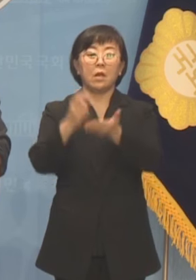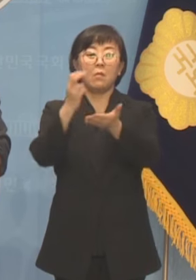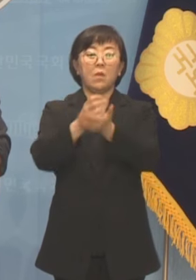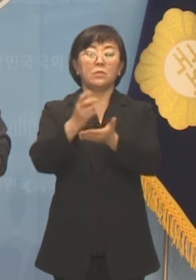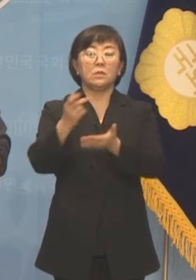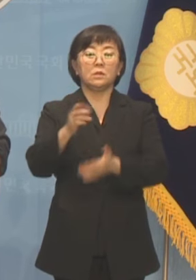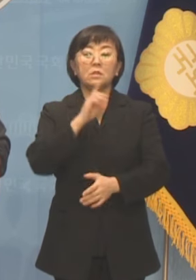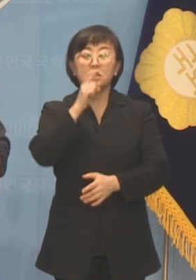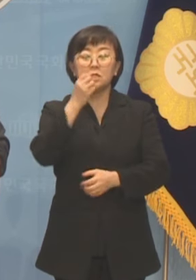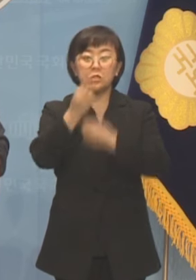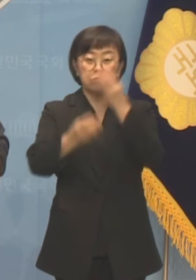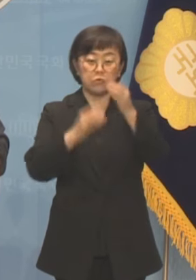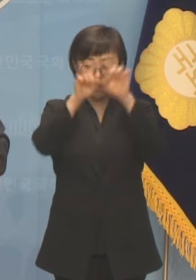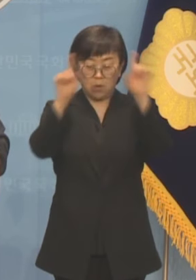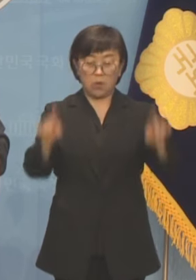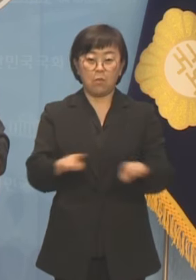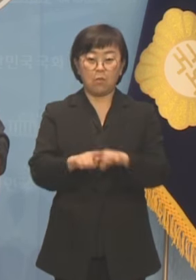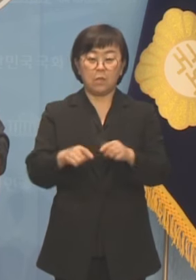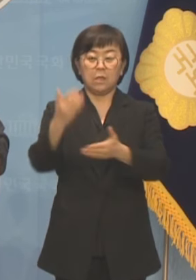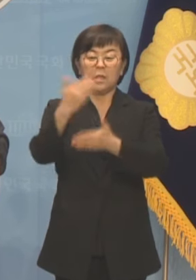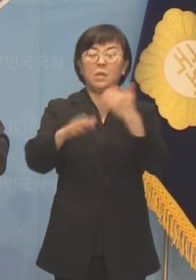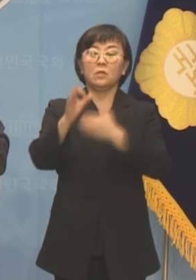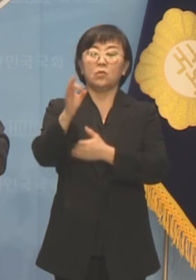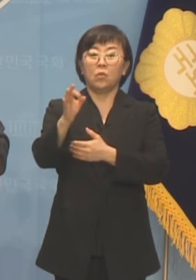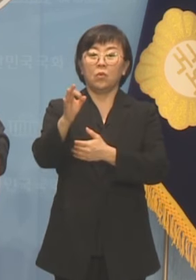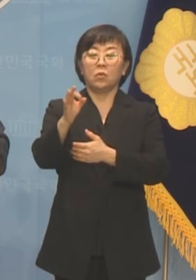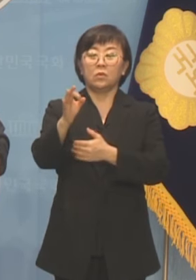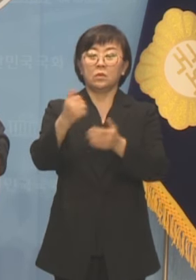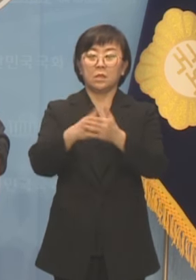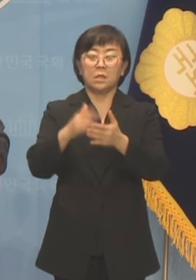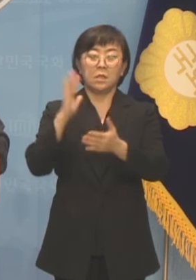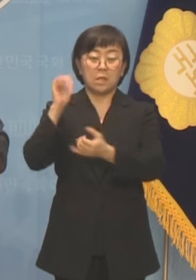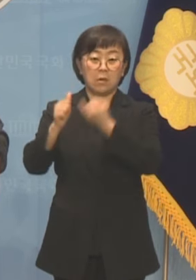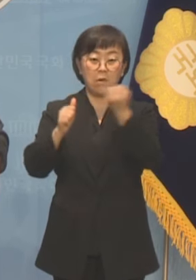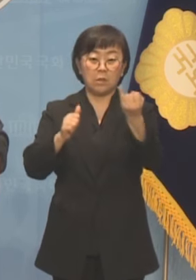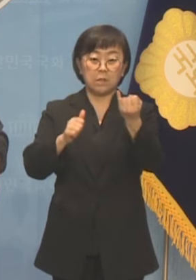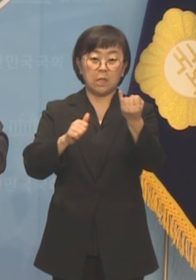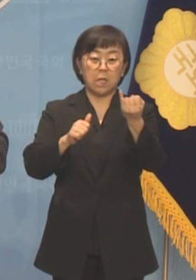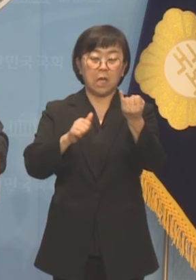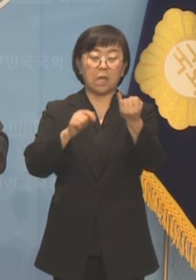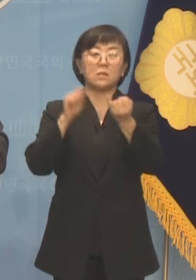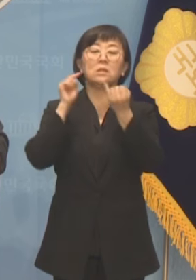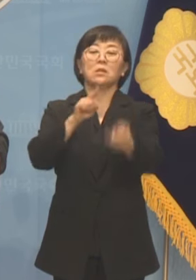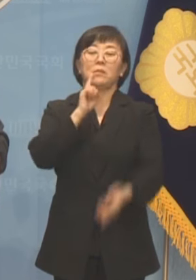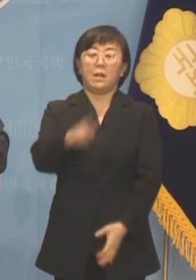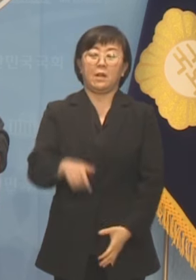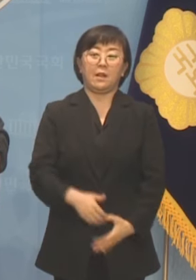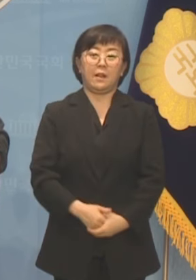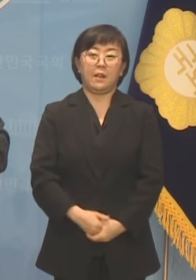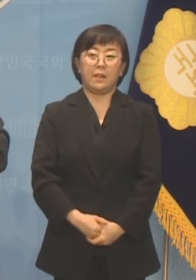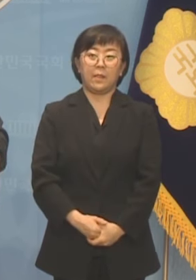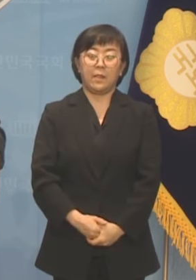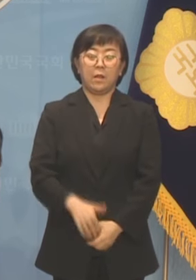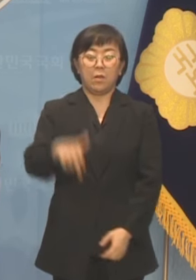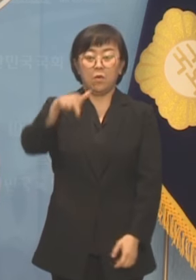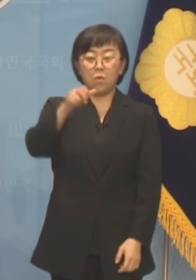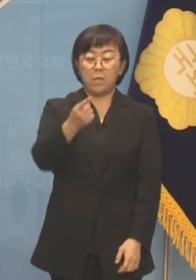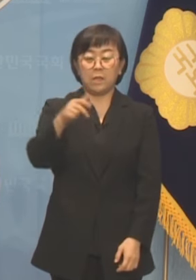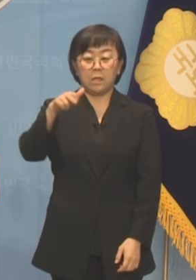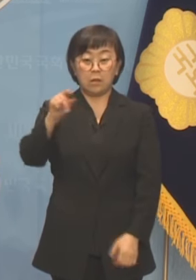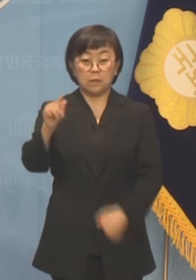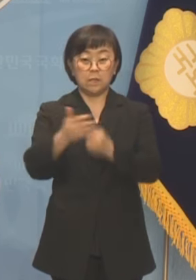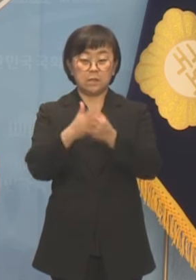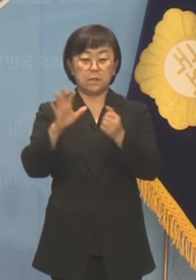낸 진술서에 보면요 잔고 조작은 김건희 씨가 주도 있다고 써져 있습니다 코바나 컨텐츠